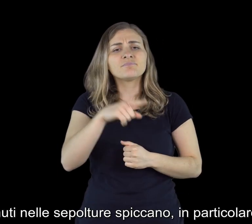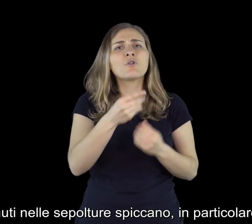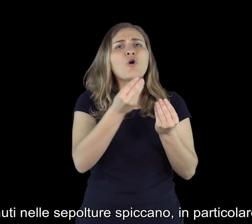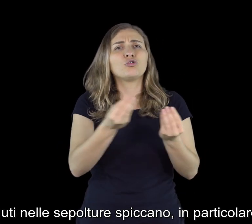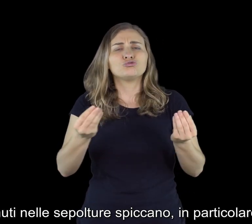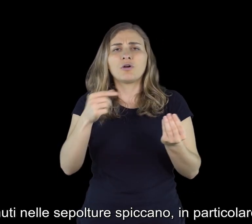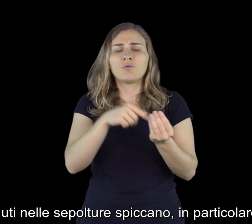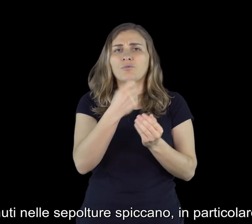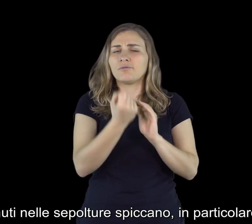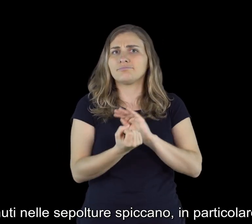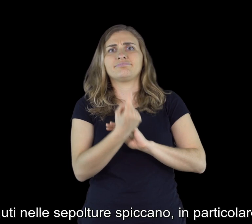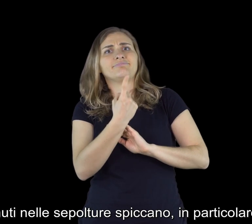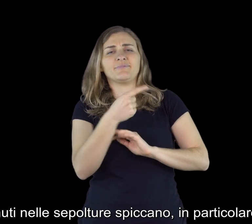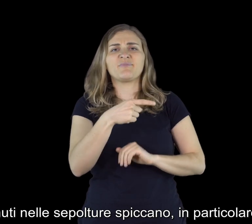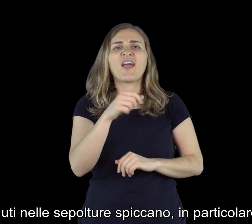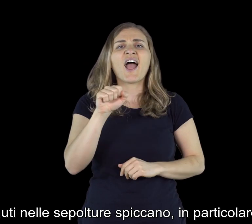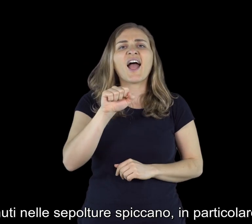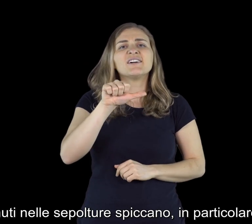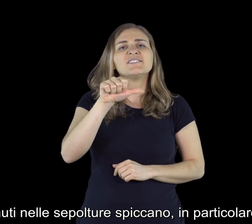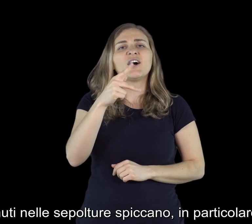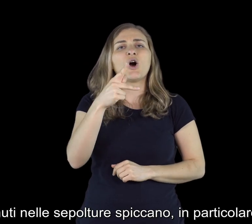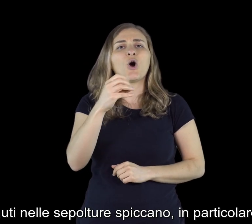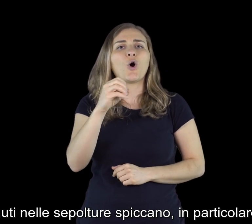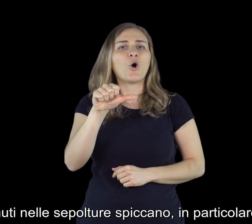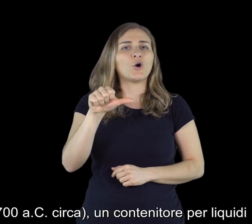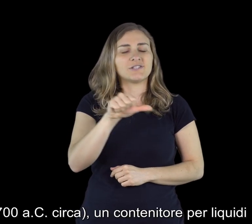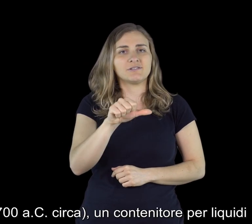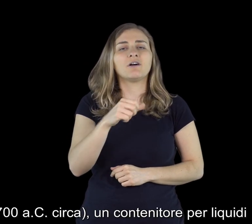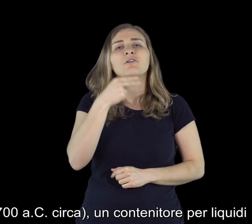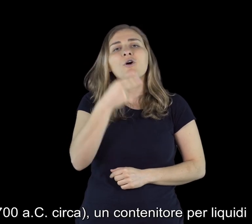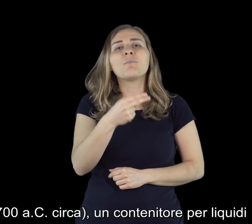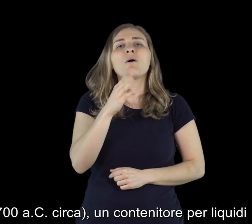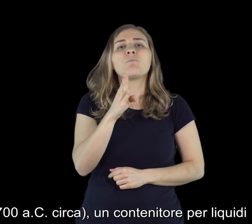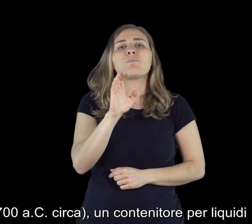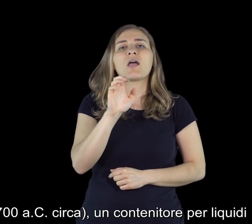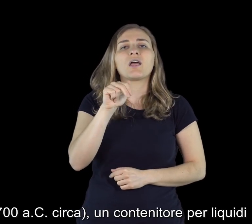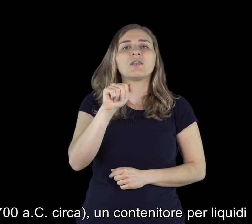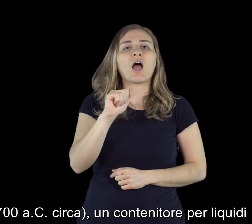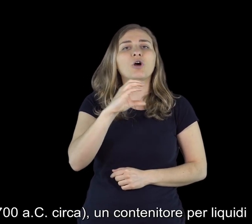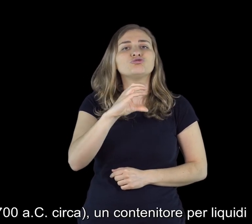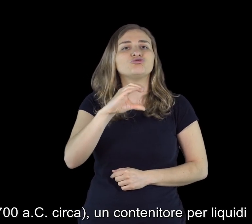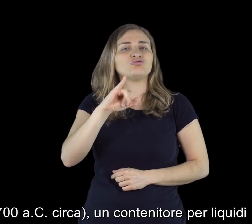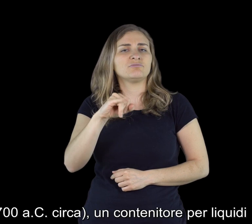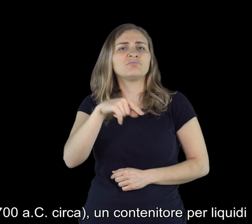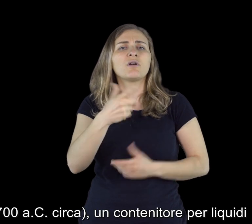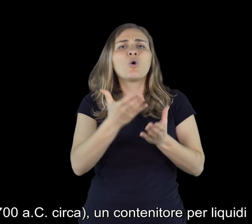tra gli oggetti rinvenuti nelle sepolture spiccano in particolare l'ascos benacci 700 avanti cristo circa